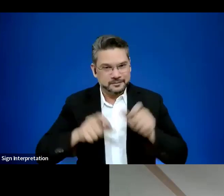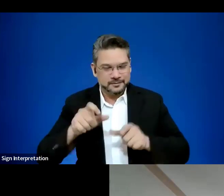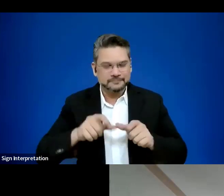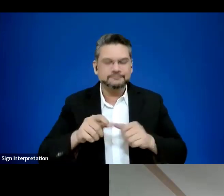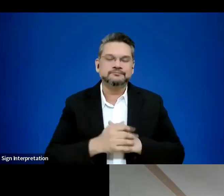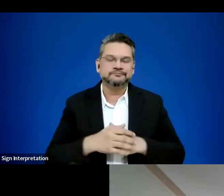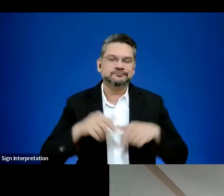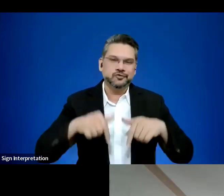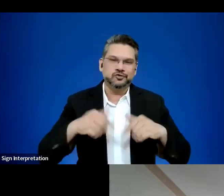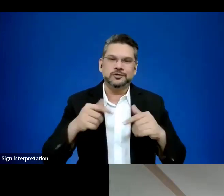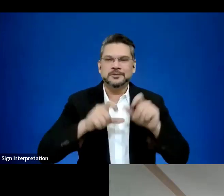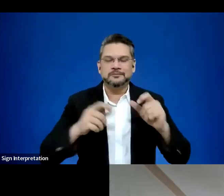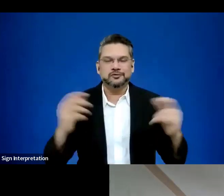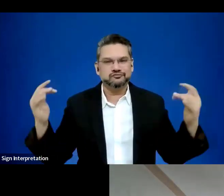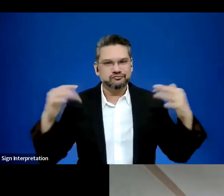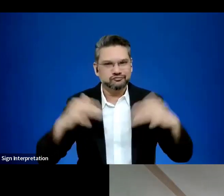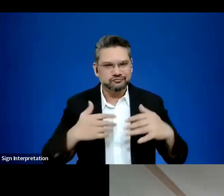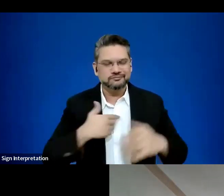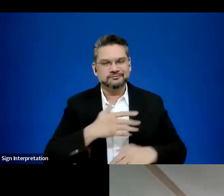呢我们的